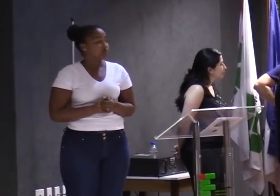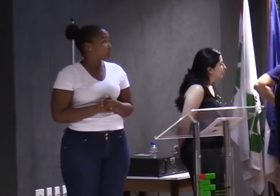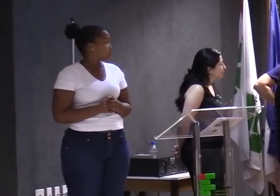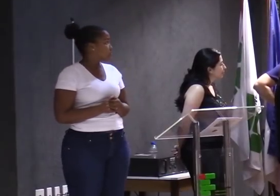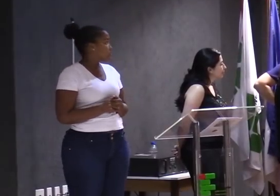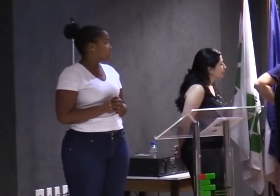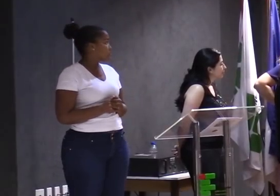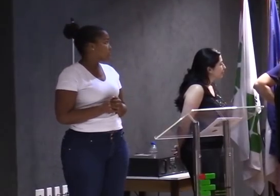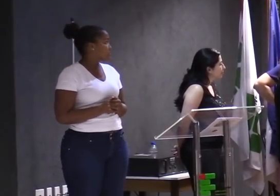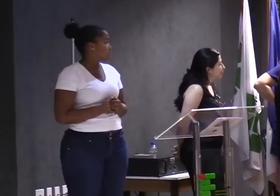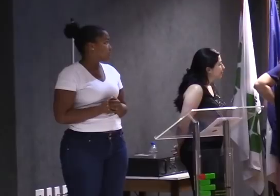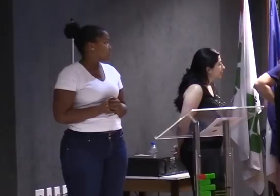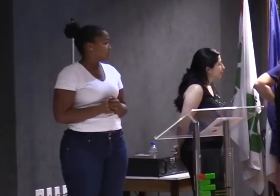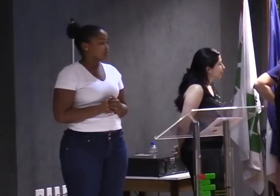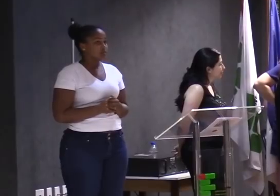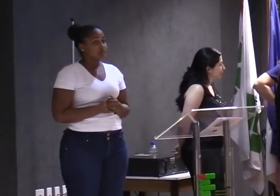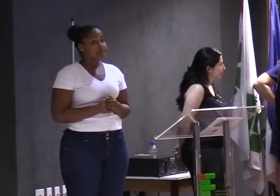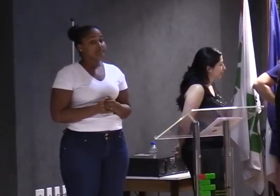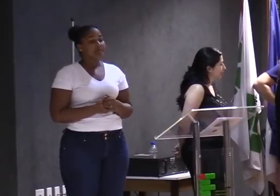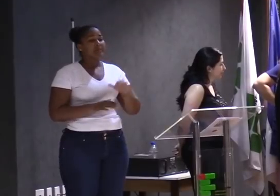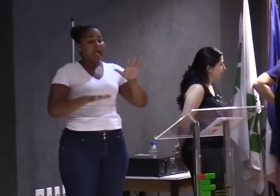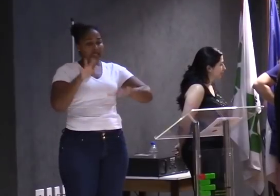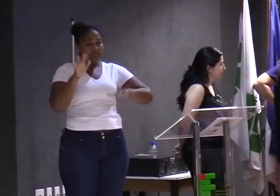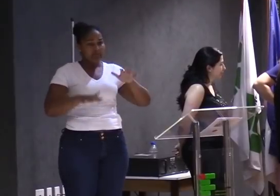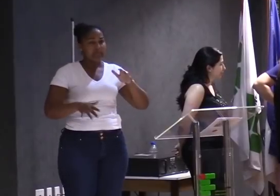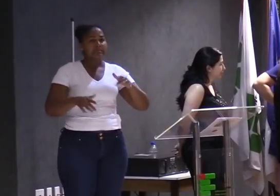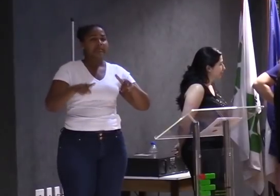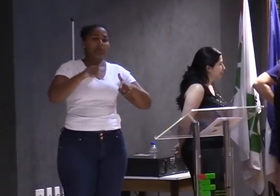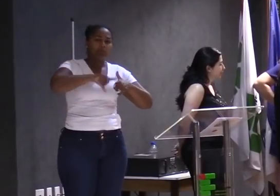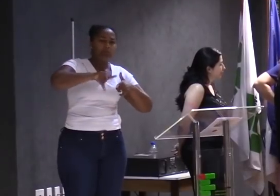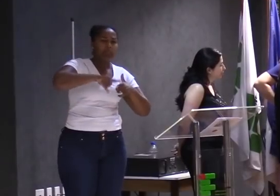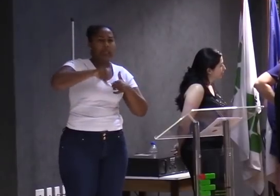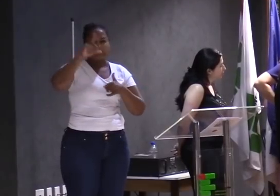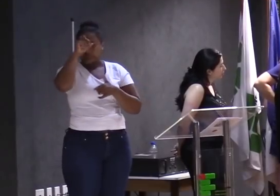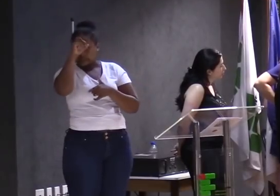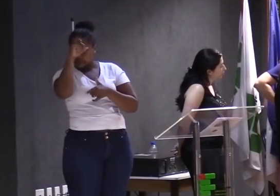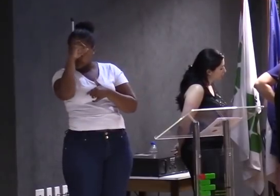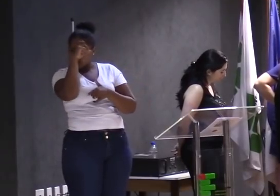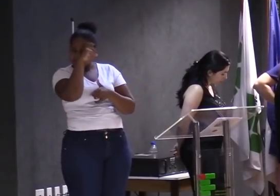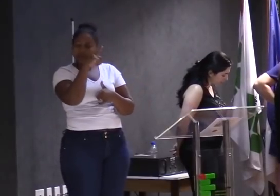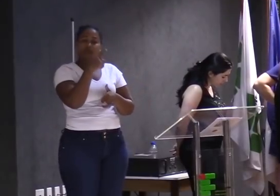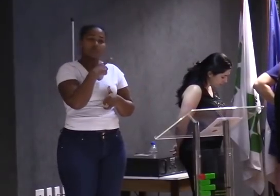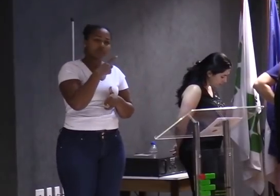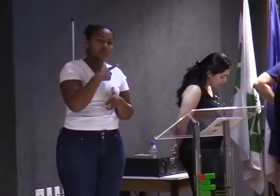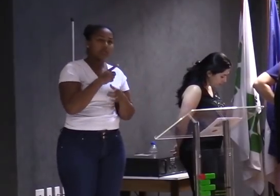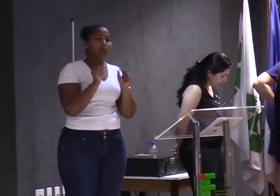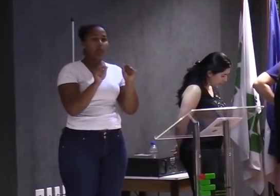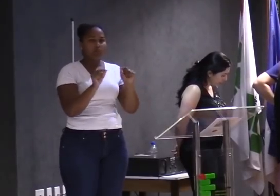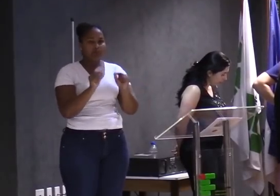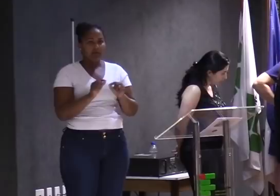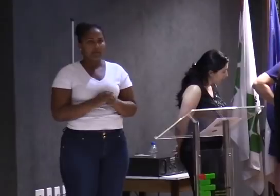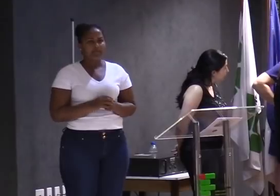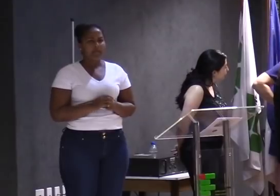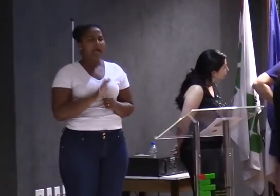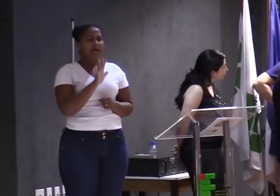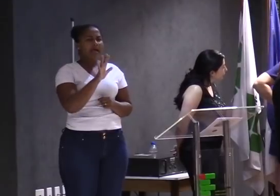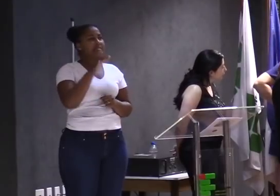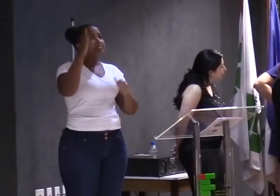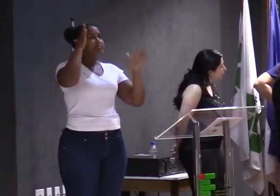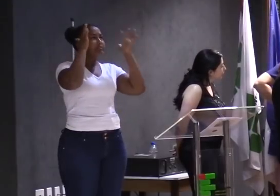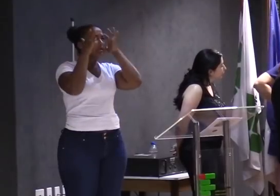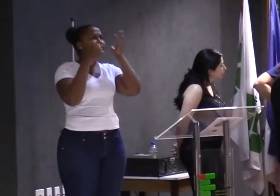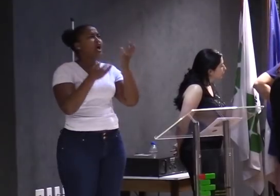aí, a grande dificuldade que a gente vê é essa questão. Como é que eu vou sair daqui hoje,